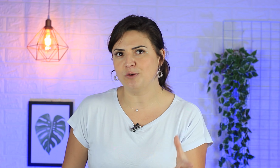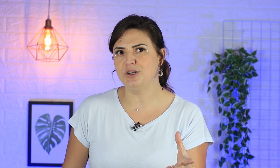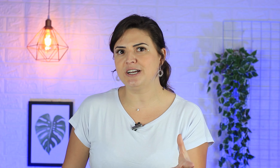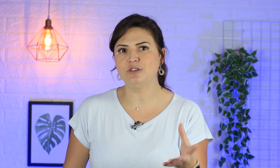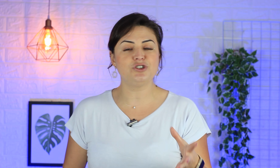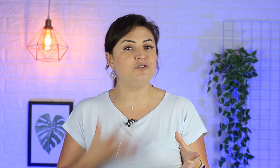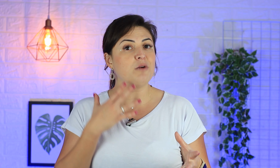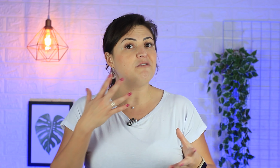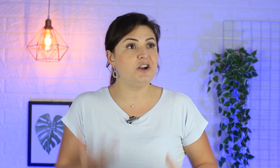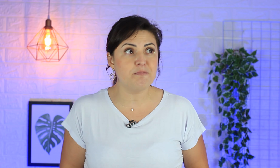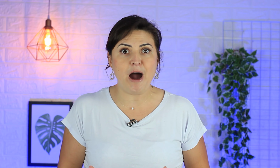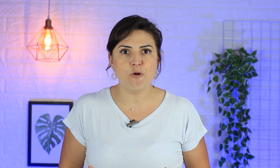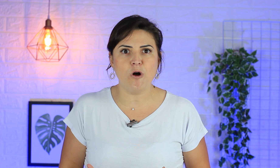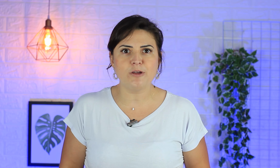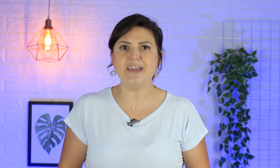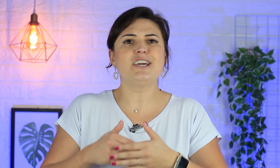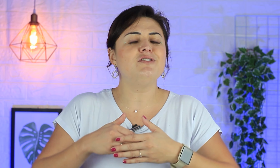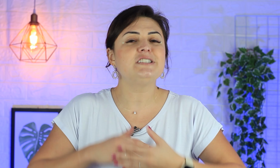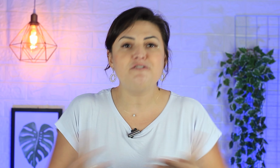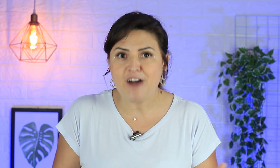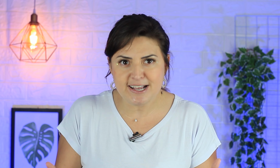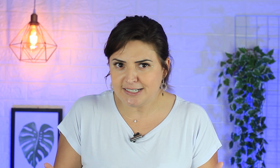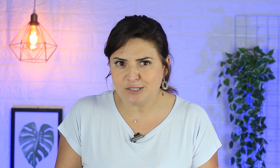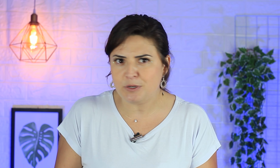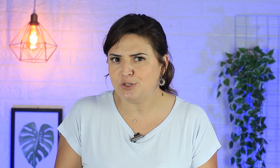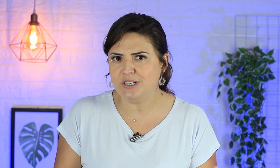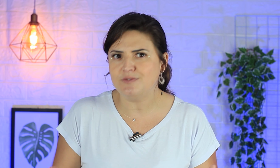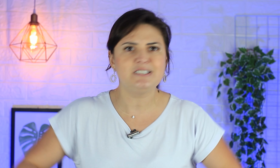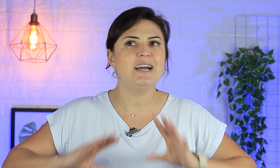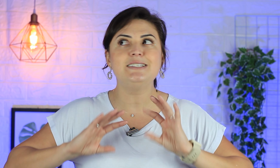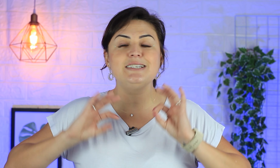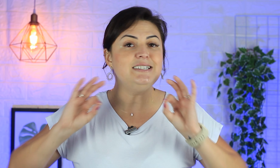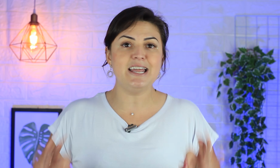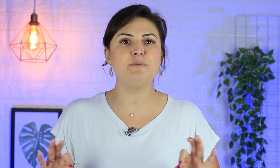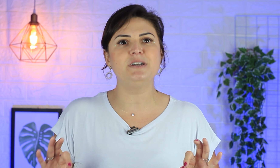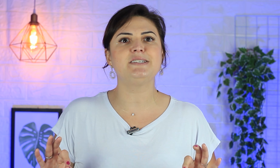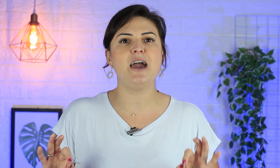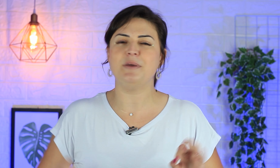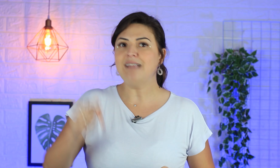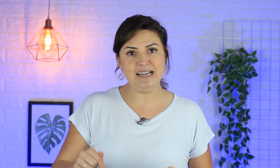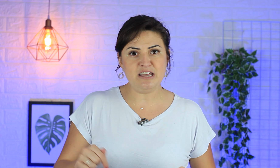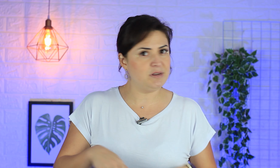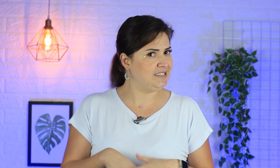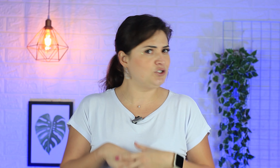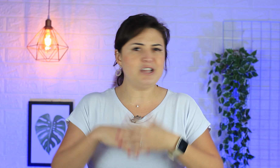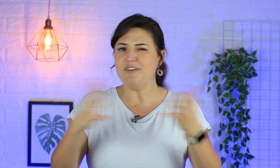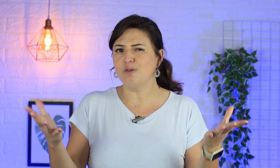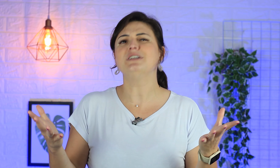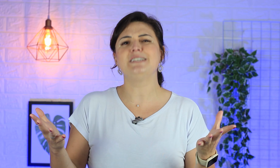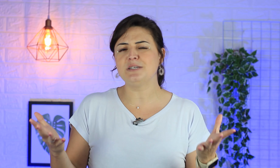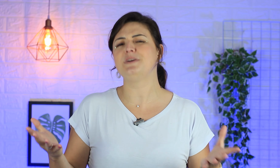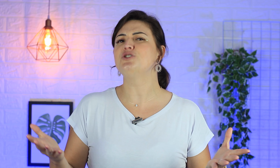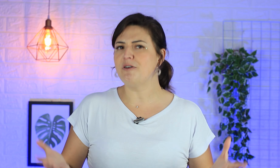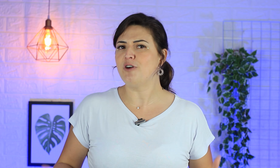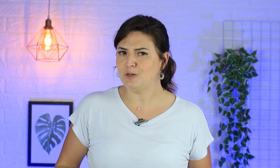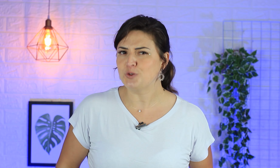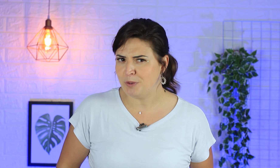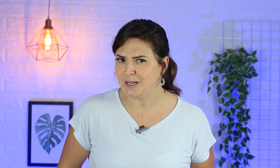se comunicando de forma verbal com alguém, e que você faz as expressões faciais e que nem percebe. Na Libras, isso deve acontecer também de uma forma super